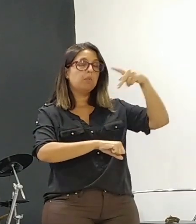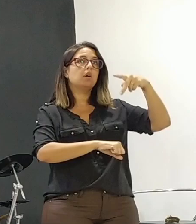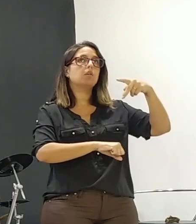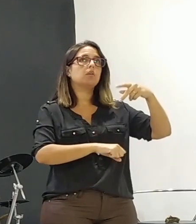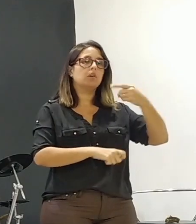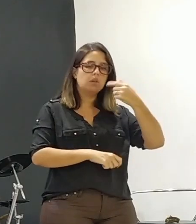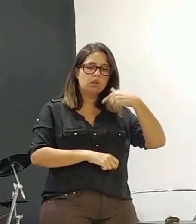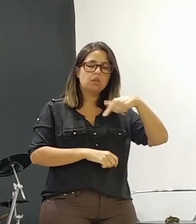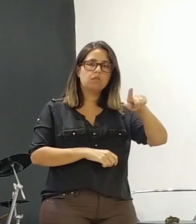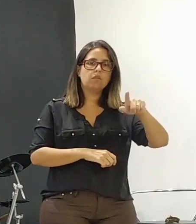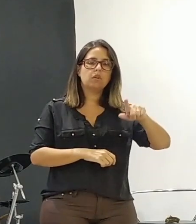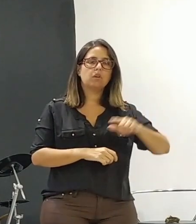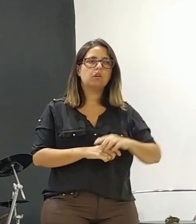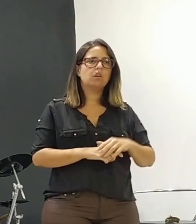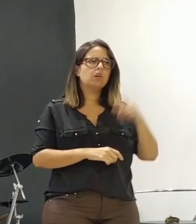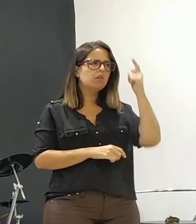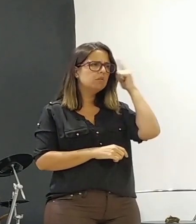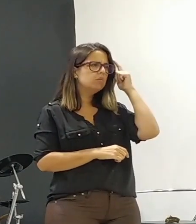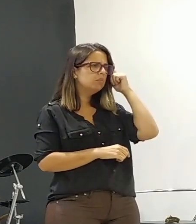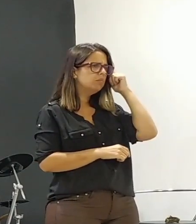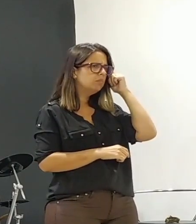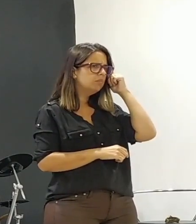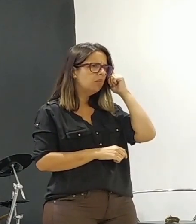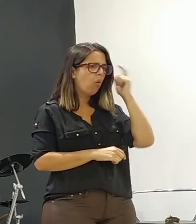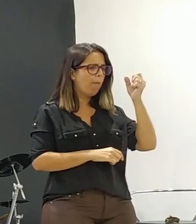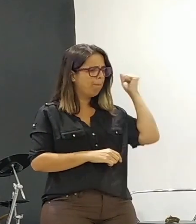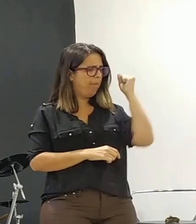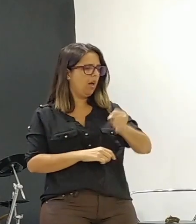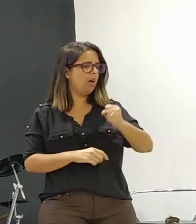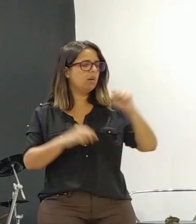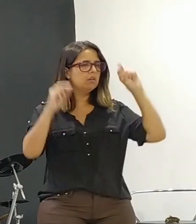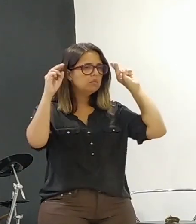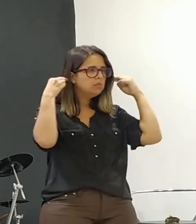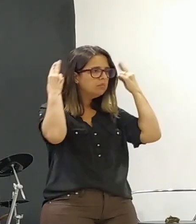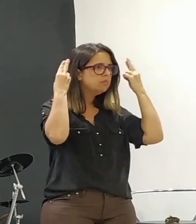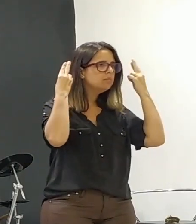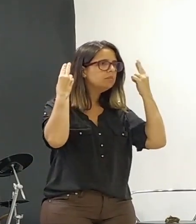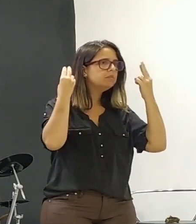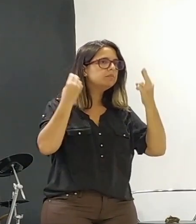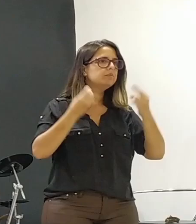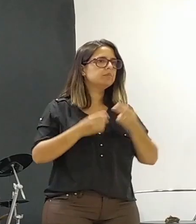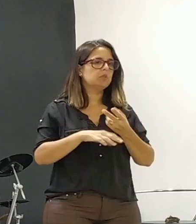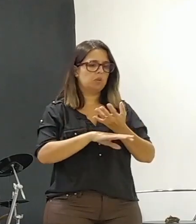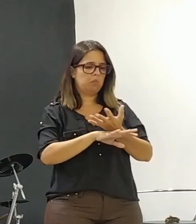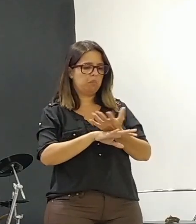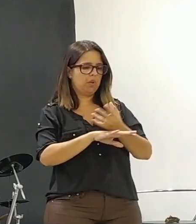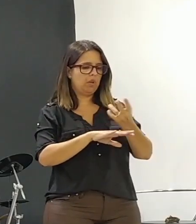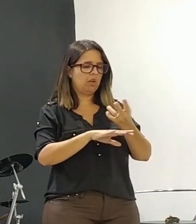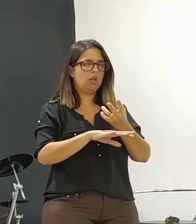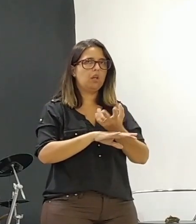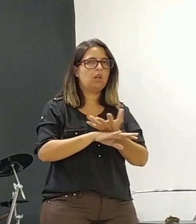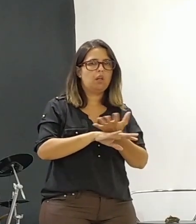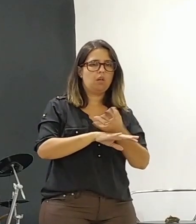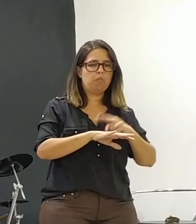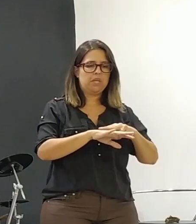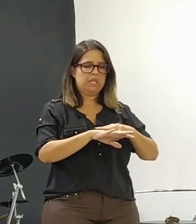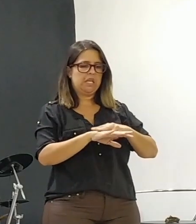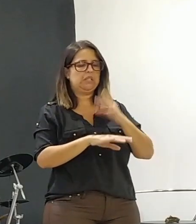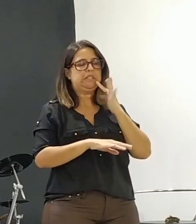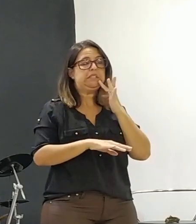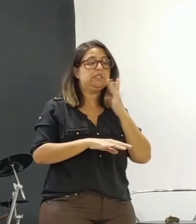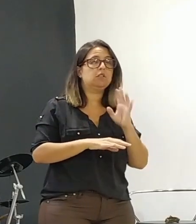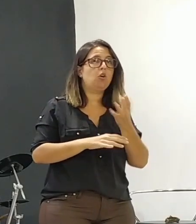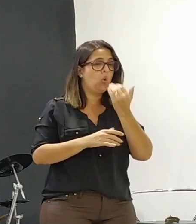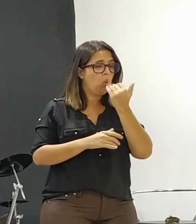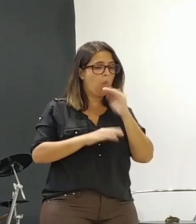vão ali, o que eles vão pensando? A gente vai matar um cordeiro, a gente vai colher aquelas ervas amargas, vamos colocar na mesa, né? E